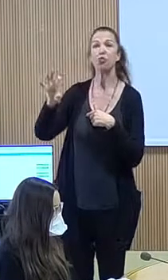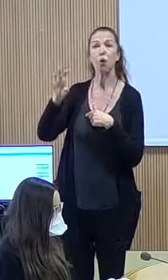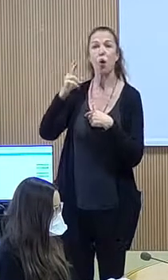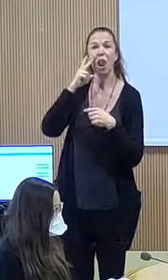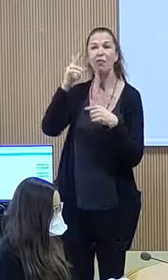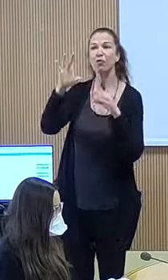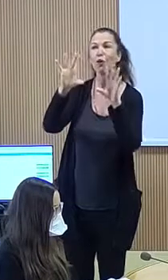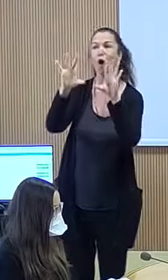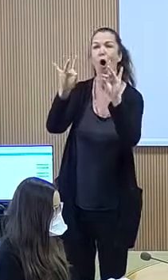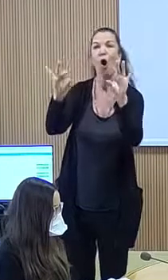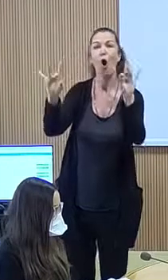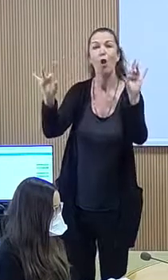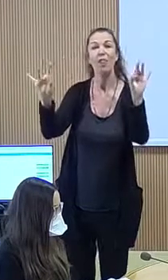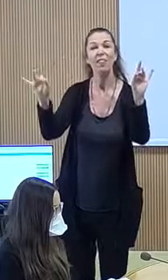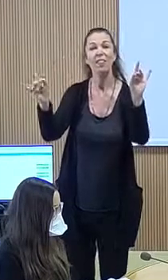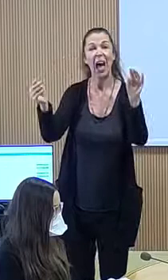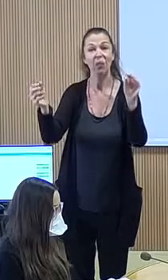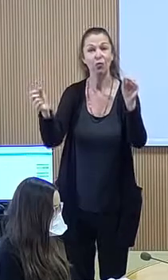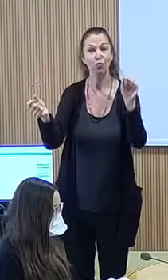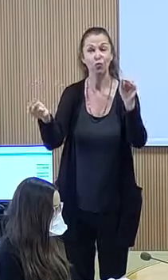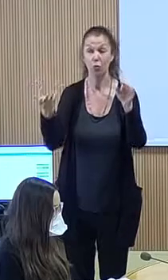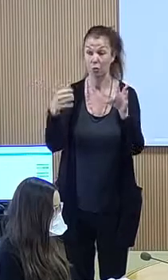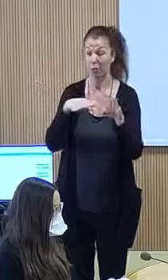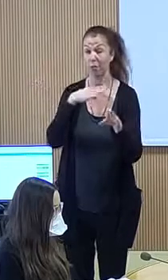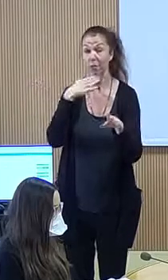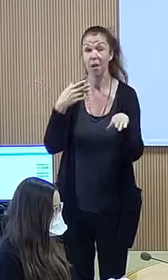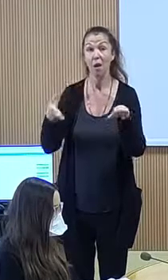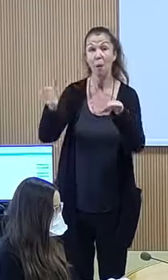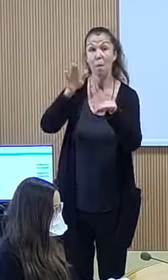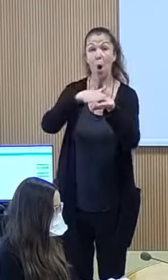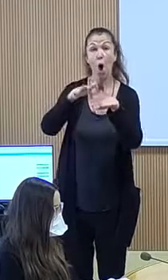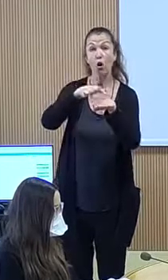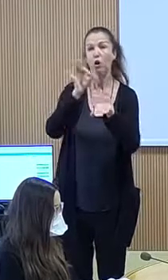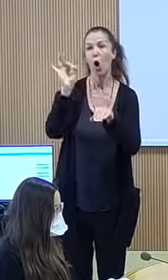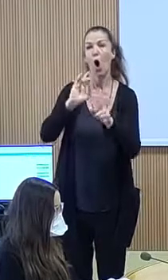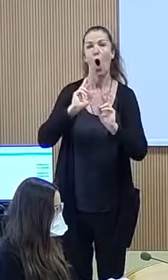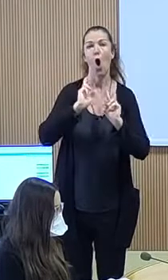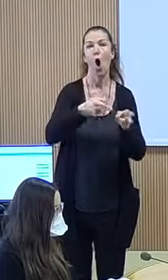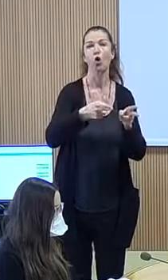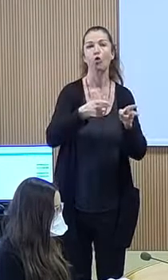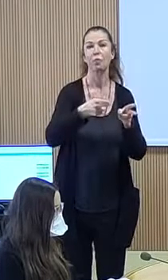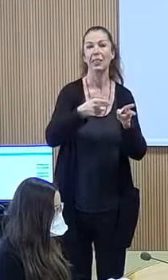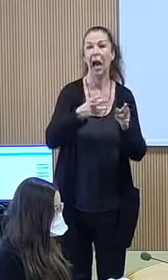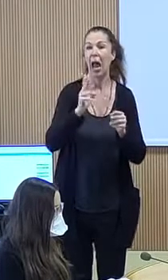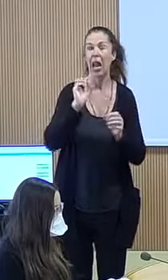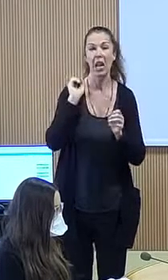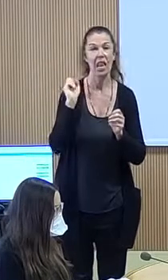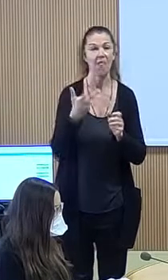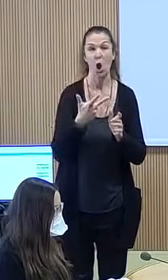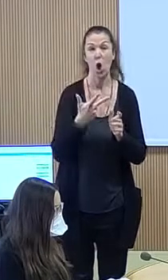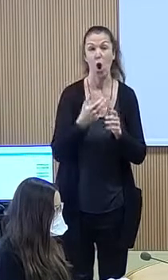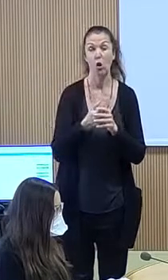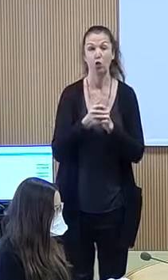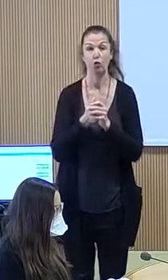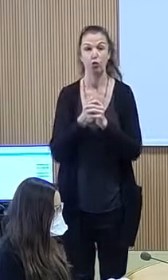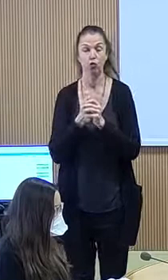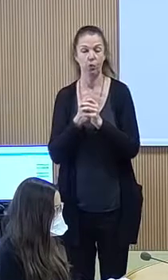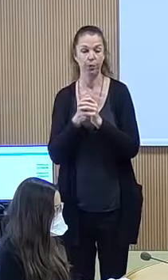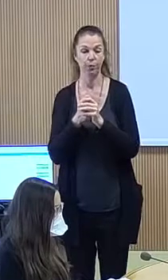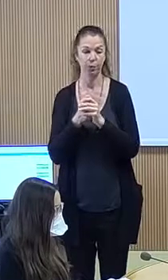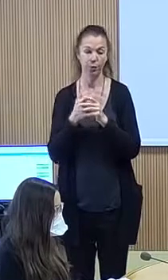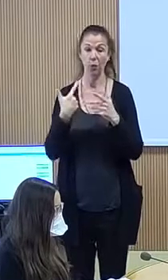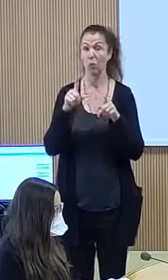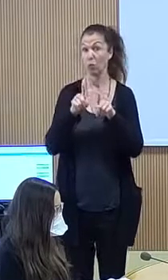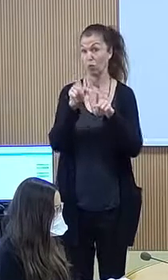un numero di decessi un numero di ricoveri che sono esponenzialmente più elevati rispetto a quelli delle nostre città